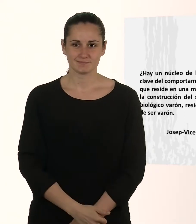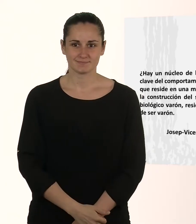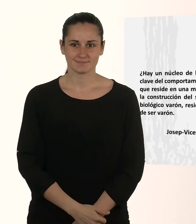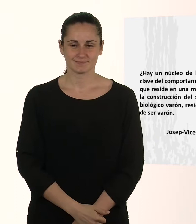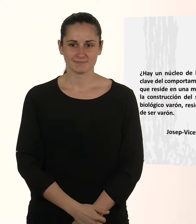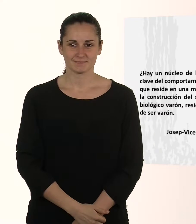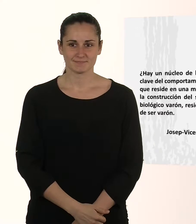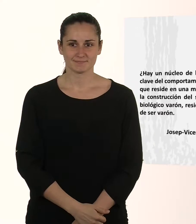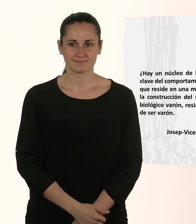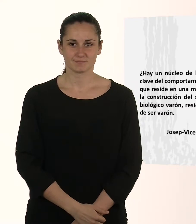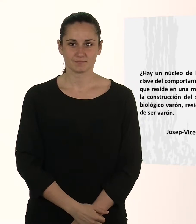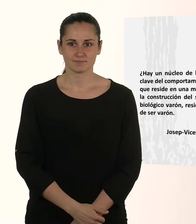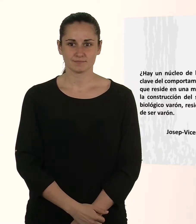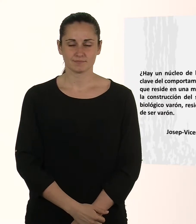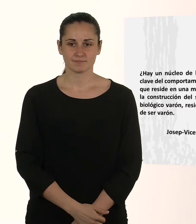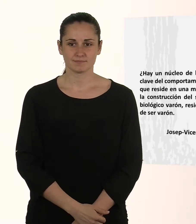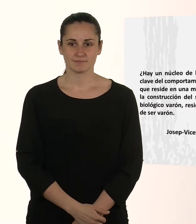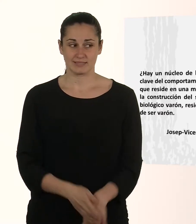Tira, tira. Sigue, sigue.